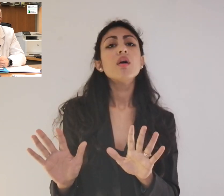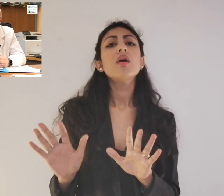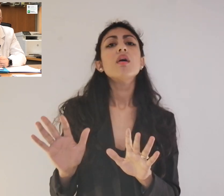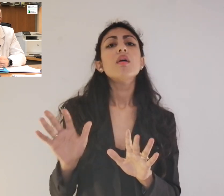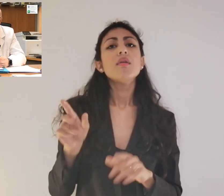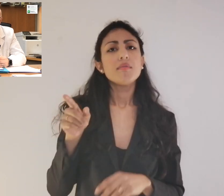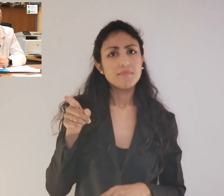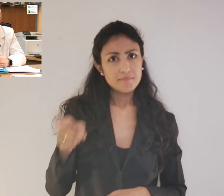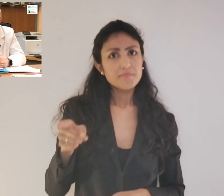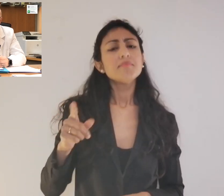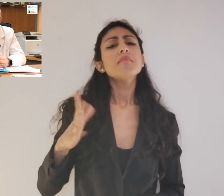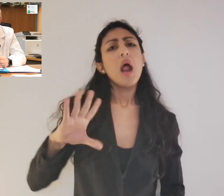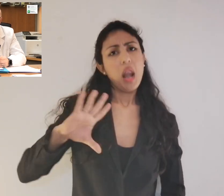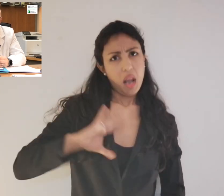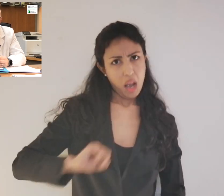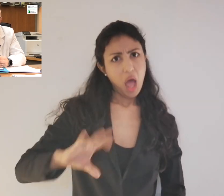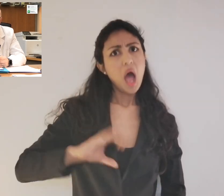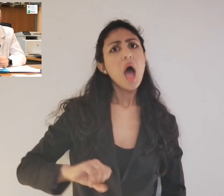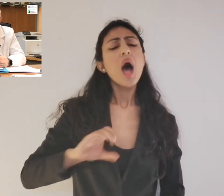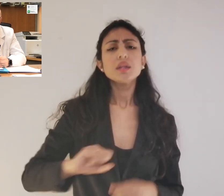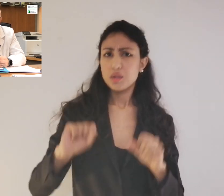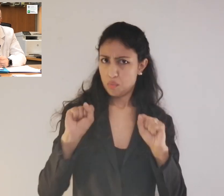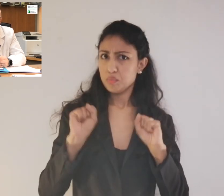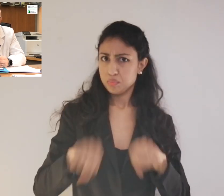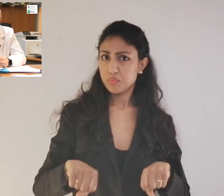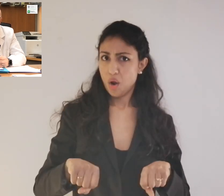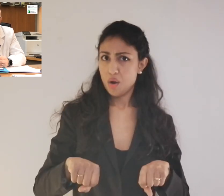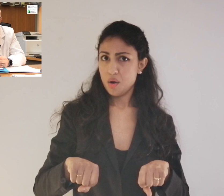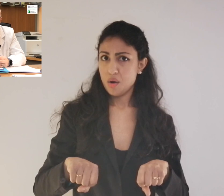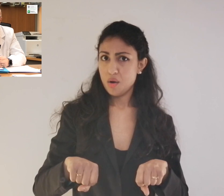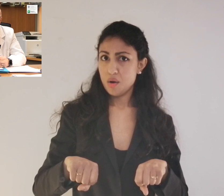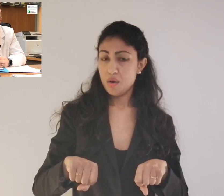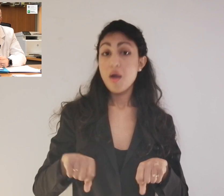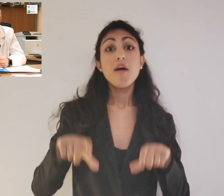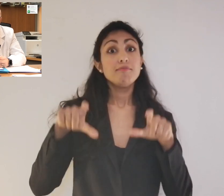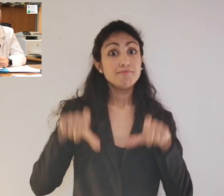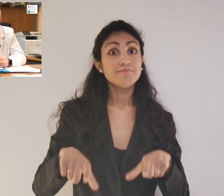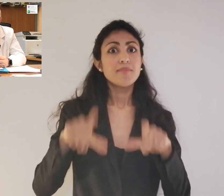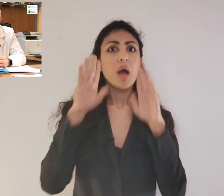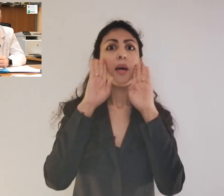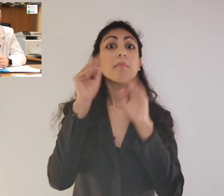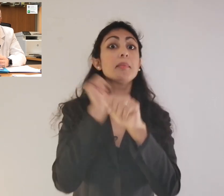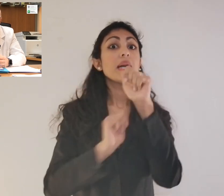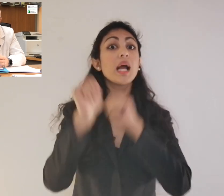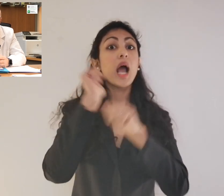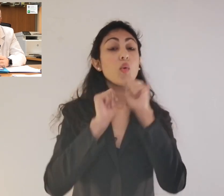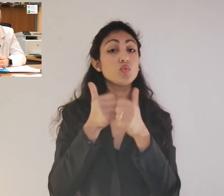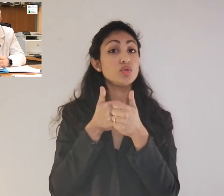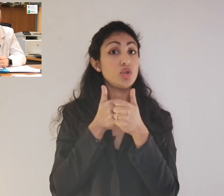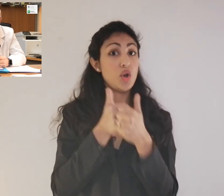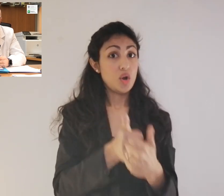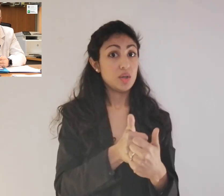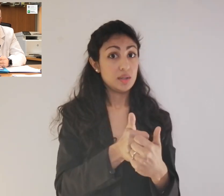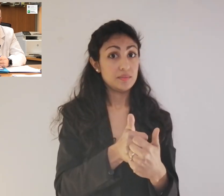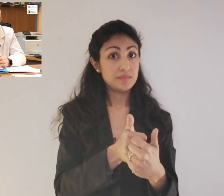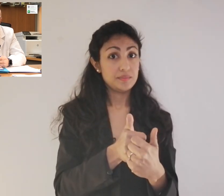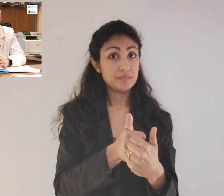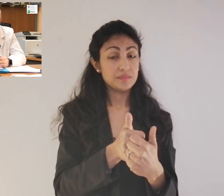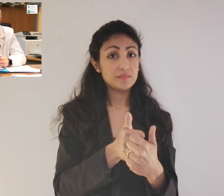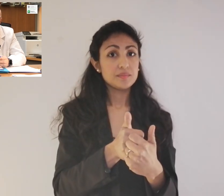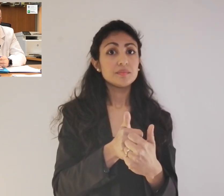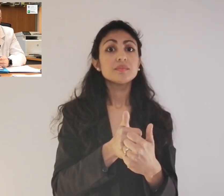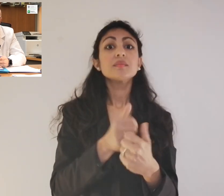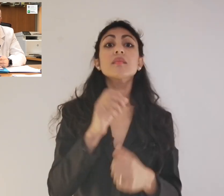il virus, il coronavirus, può allattare al seno con delle precauzioni che